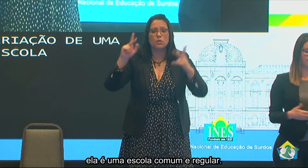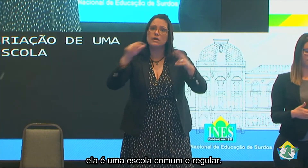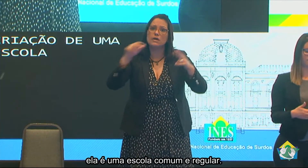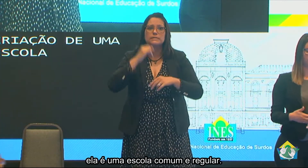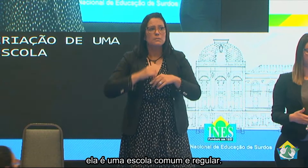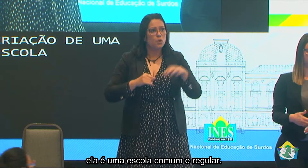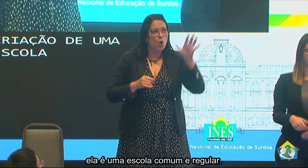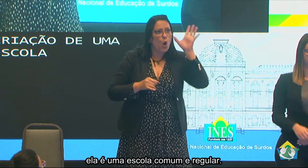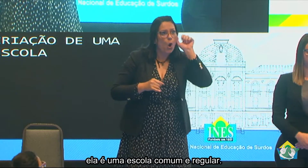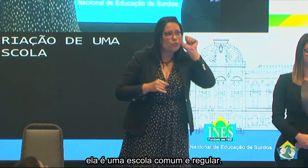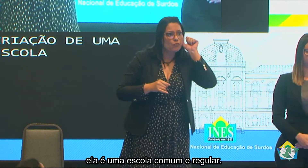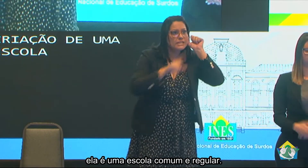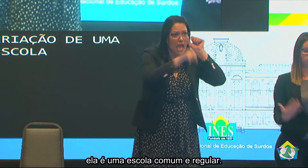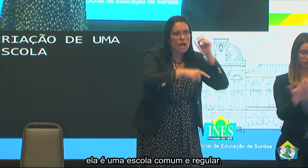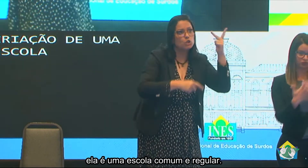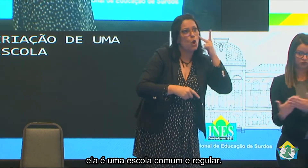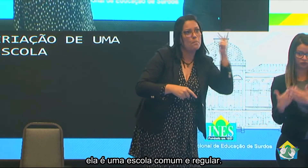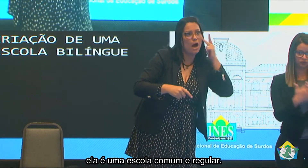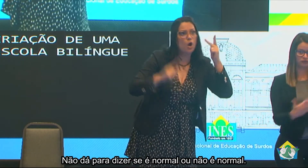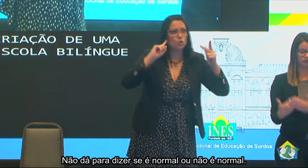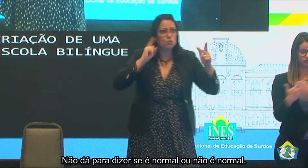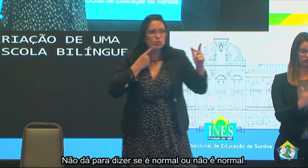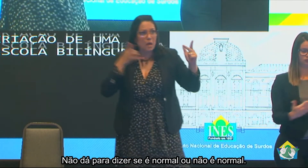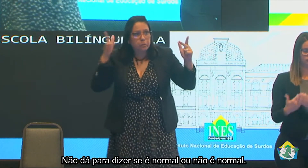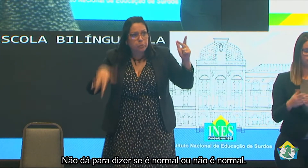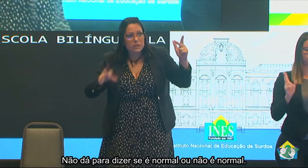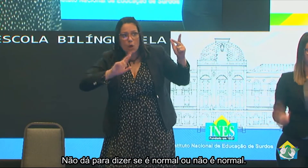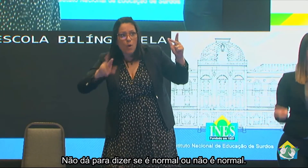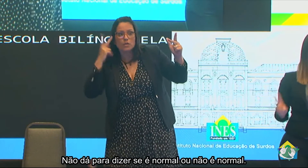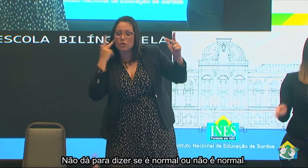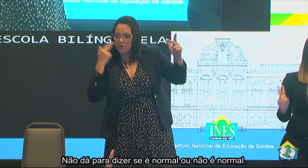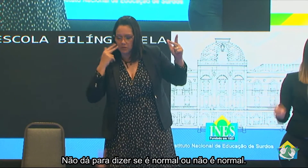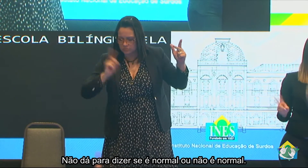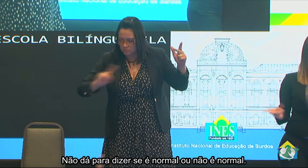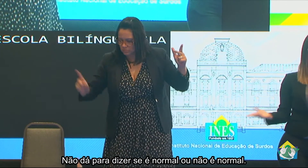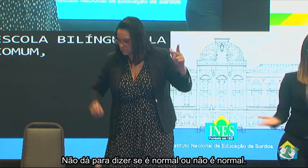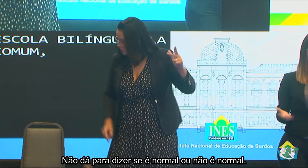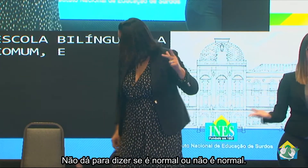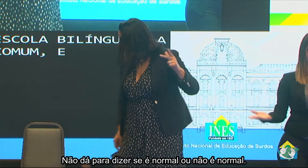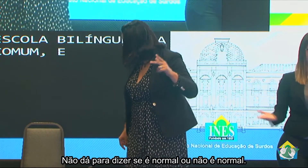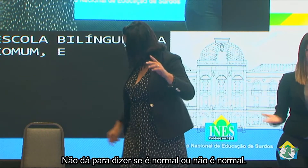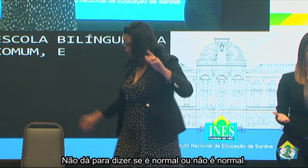ela é uma escola comum e regular. Não dá pra gente dizer,